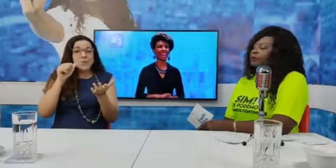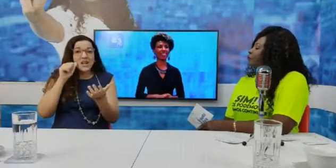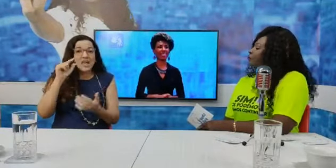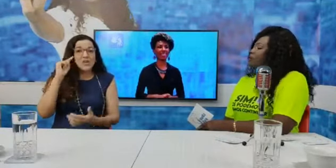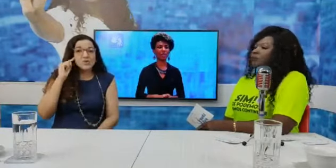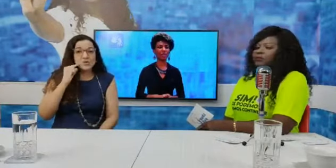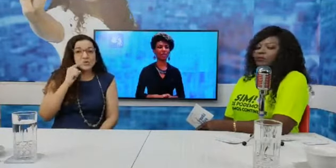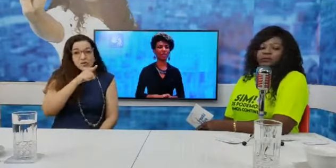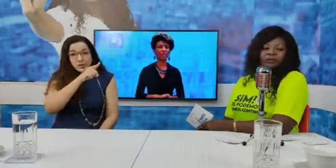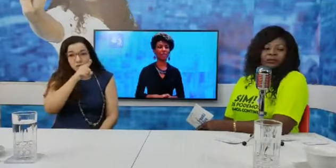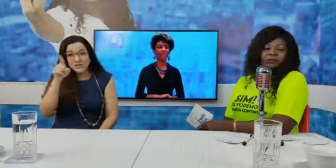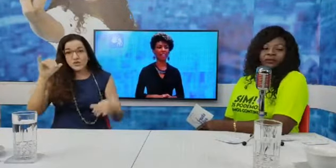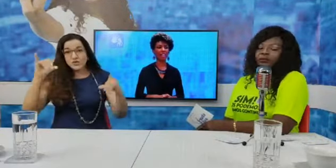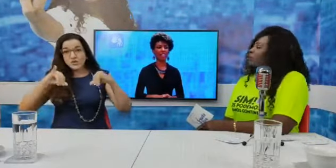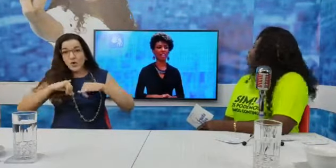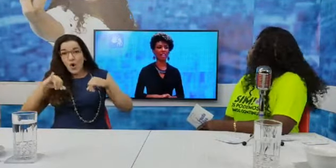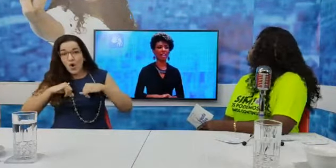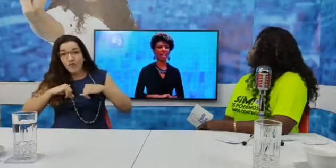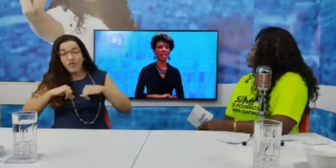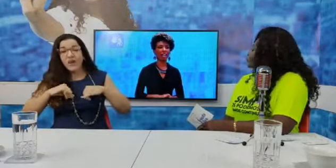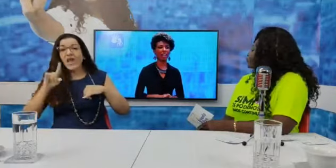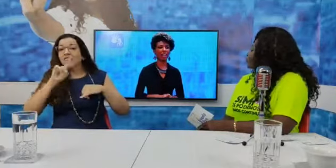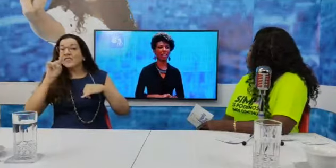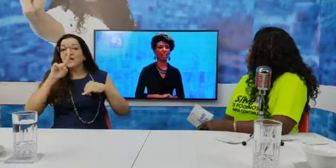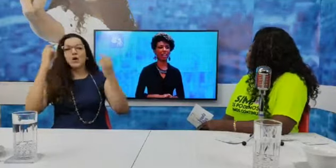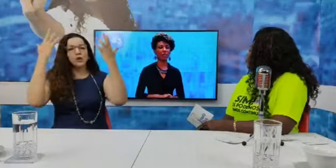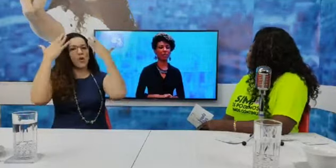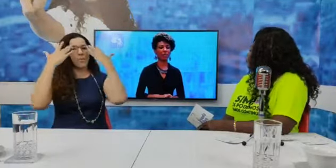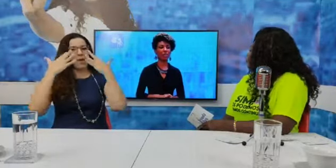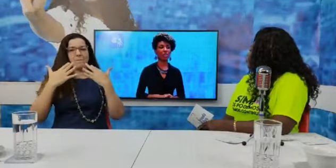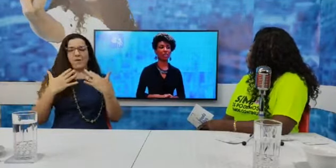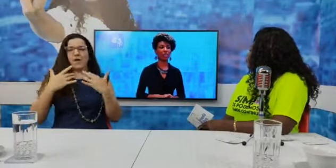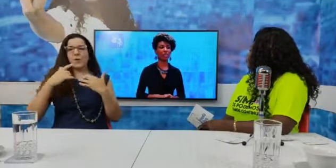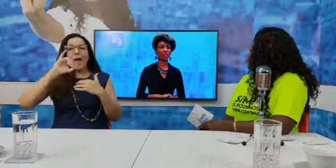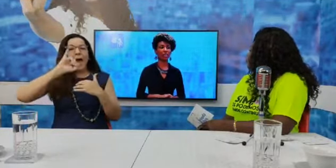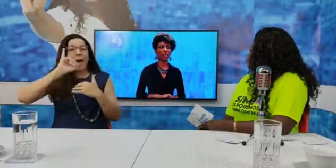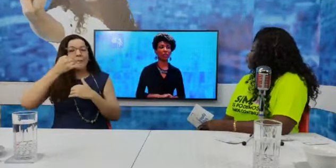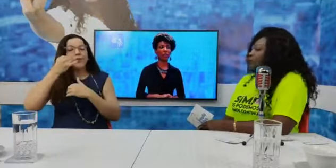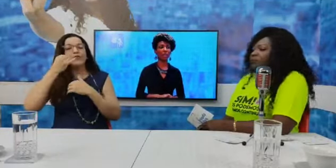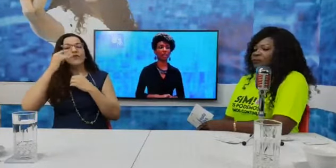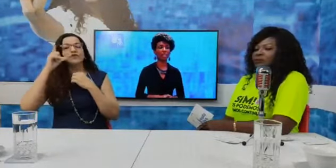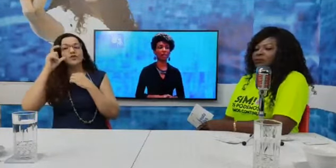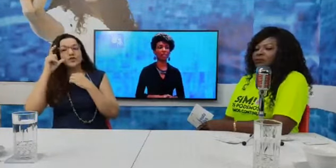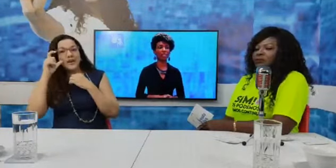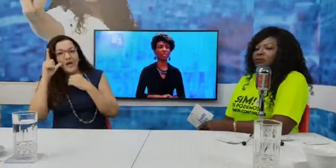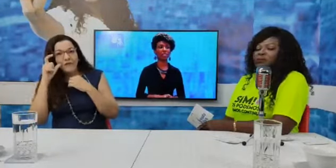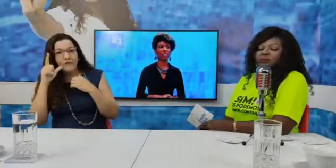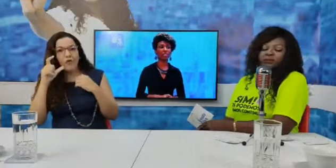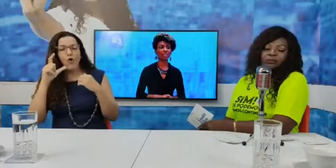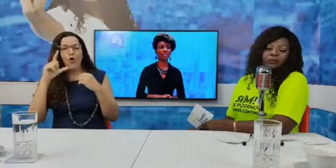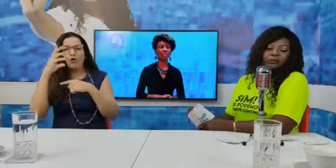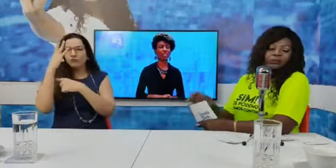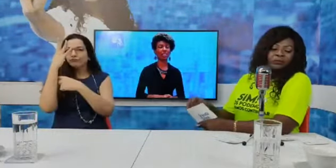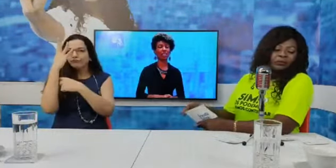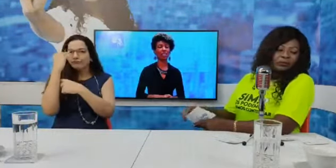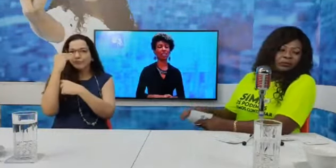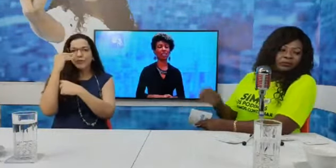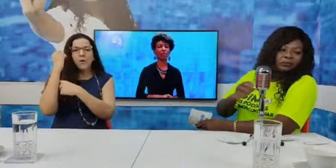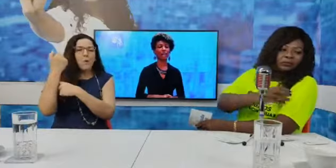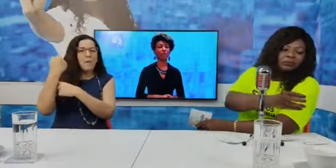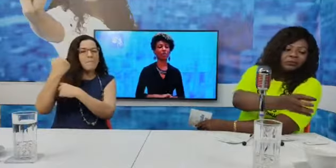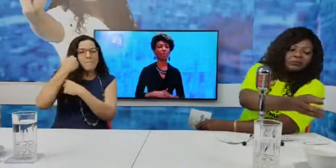faltava realmente o ML, gente. As mulheres todas sofrem. porque elas precisam ir e